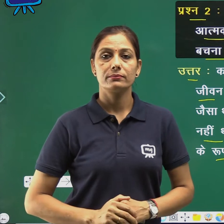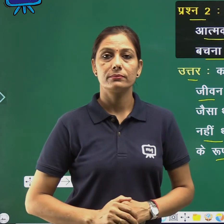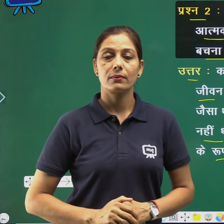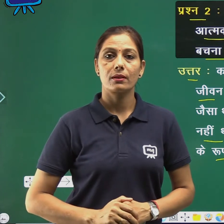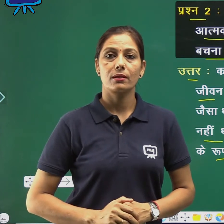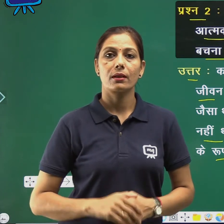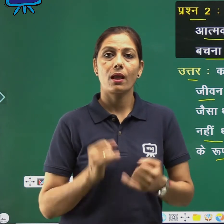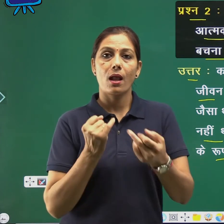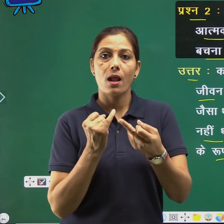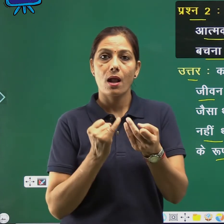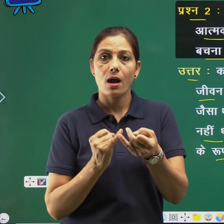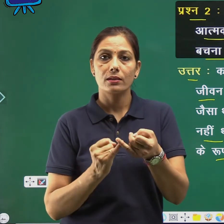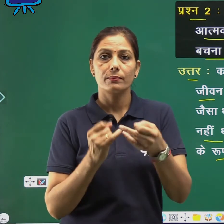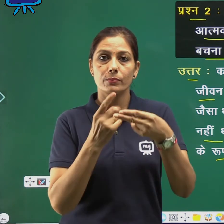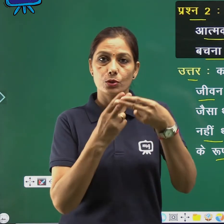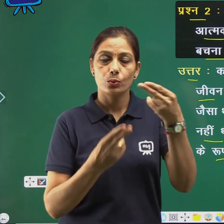आत्मकथा लिखने से